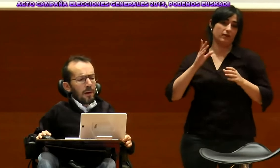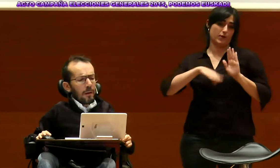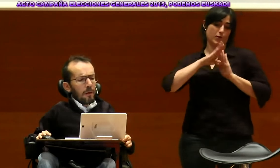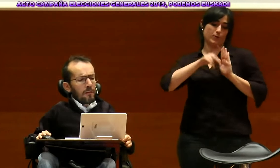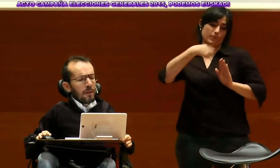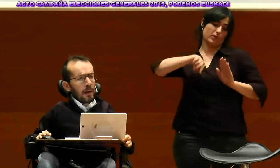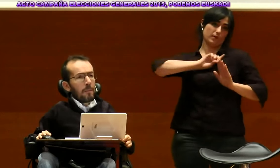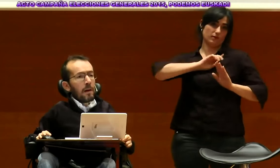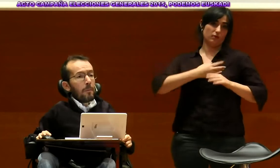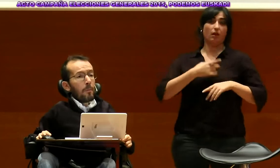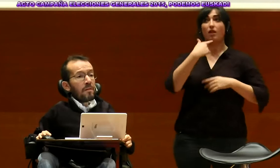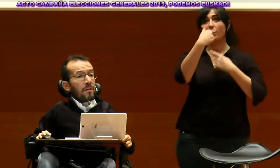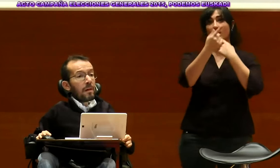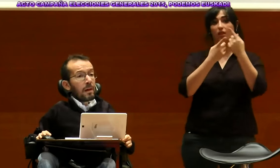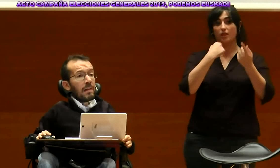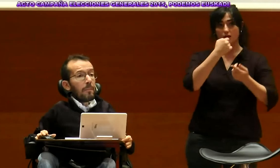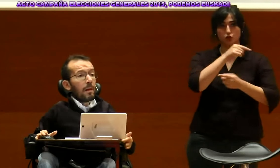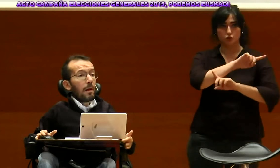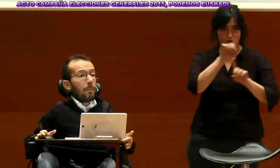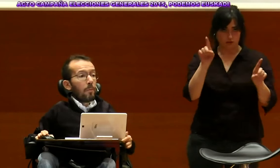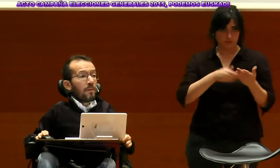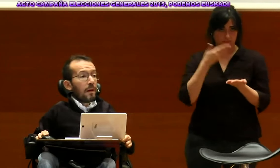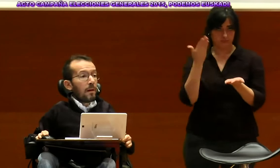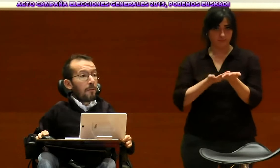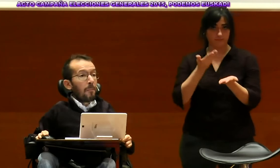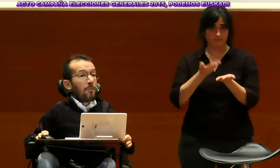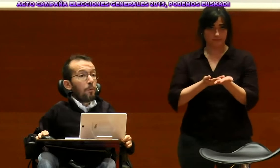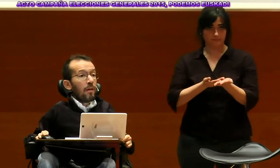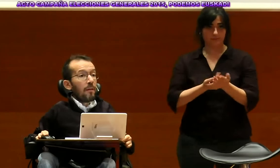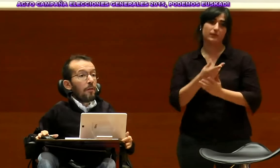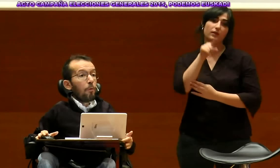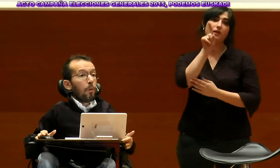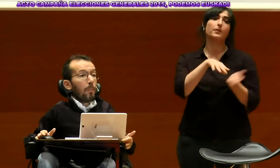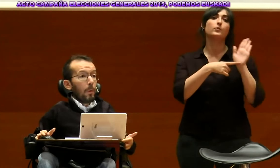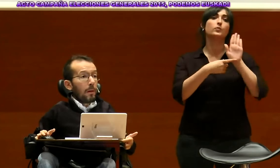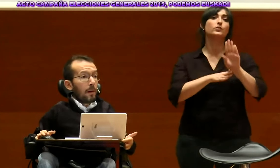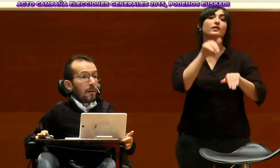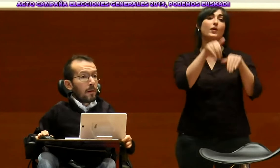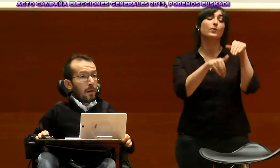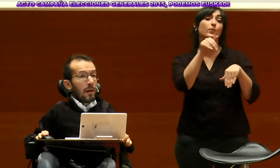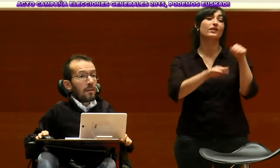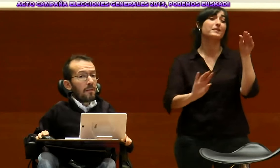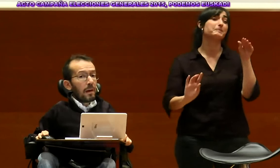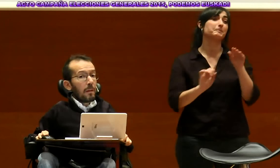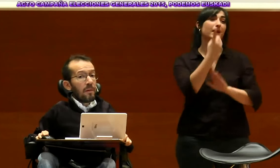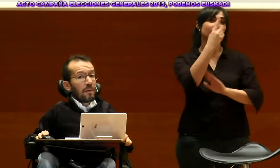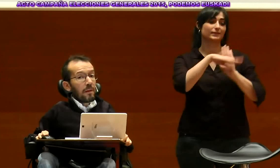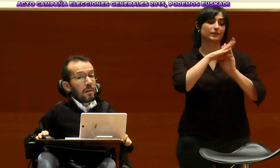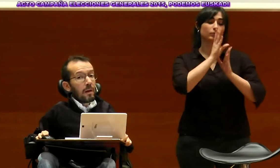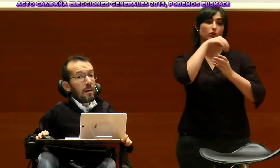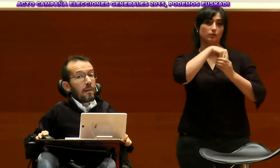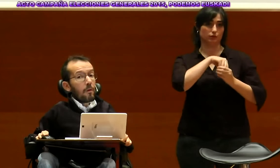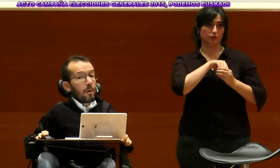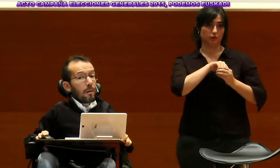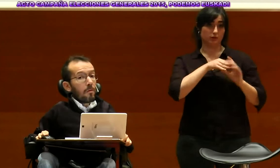más que palabras y más que promesas. Y también la propuesta más votada de todo el programa, que es que el